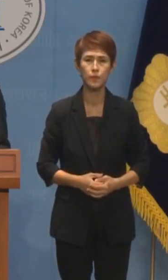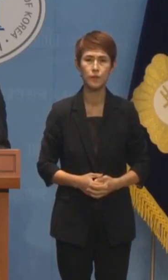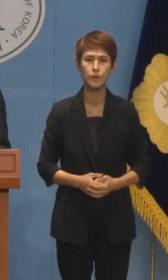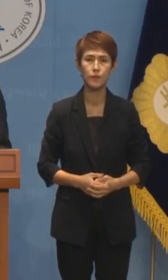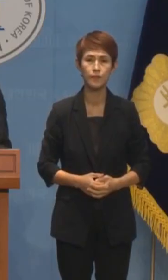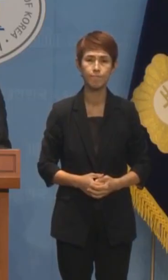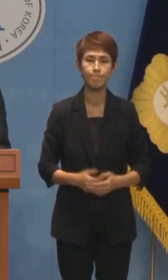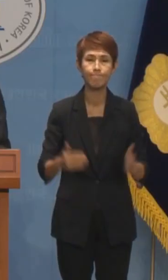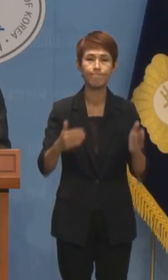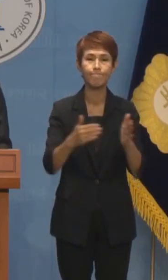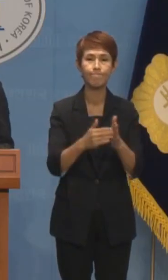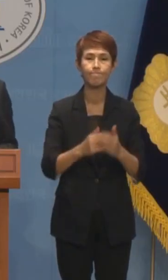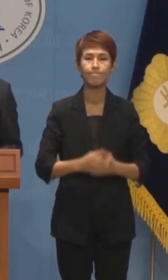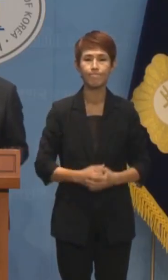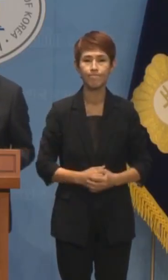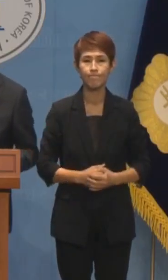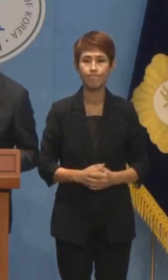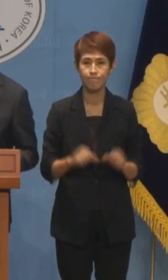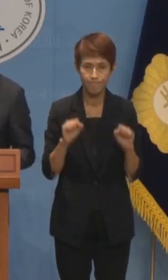이상입니다.